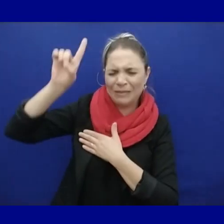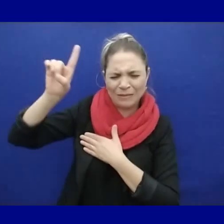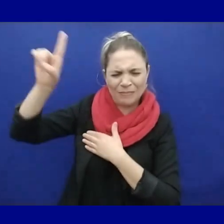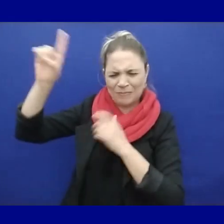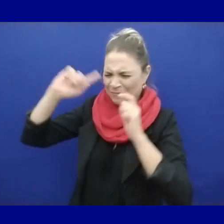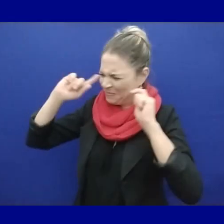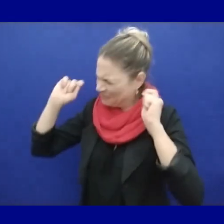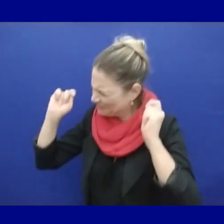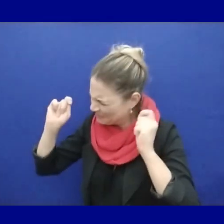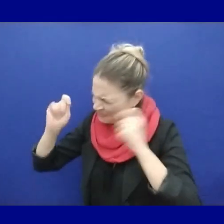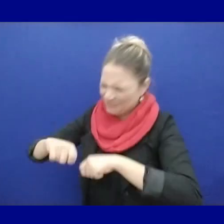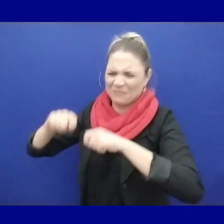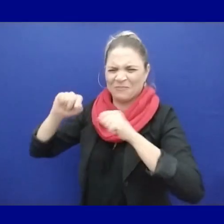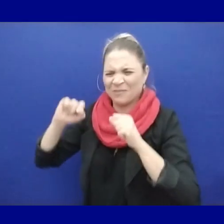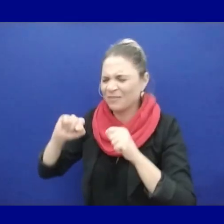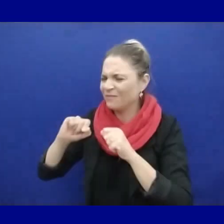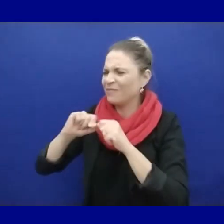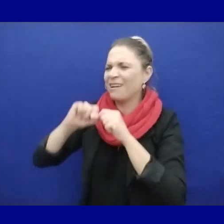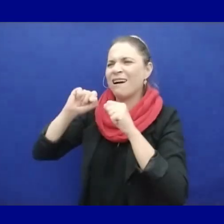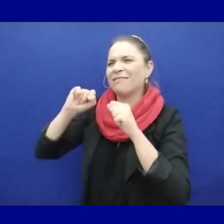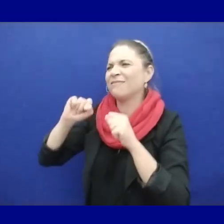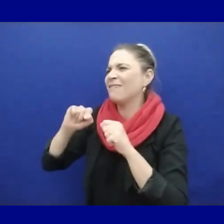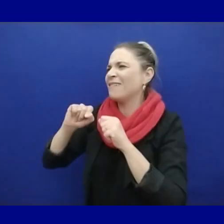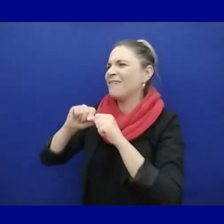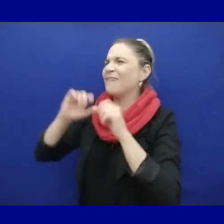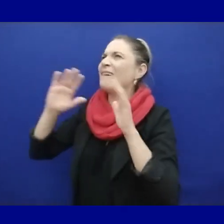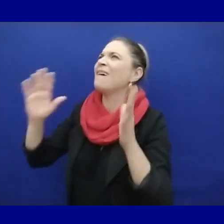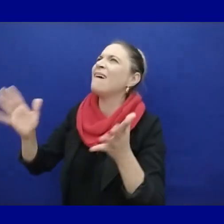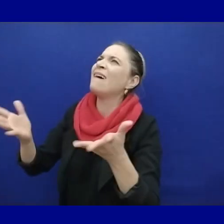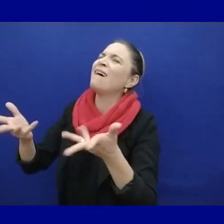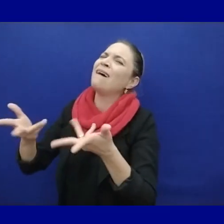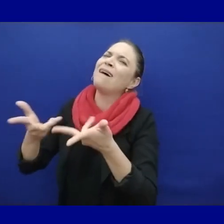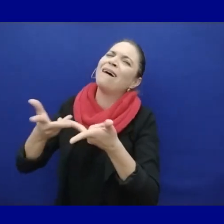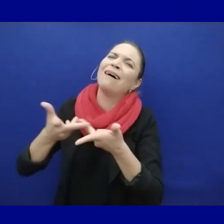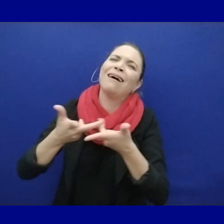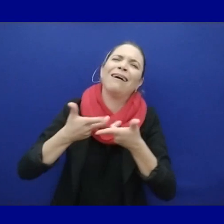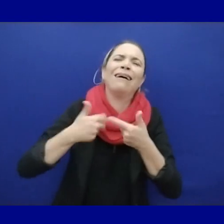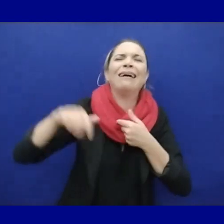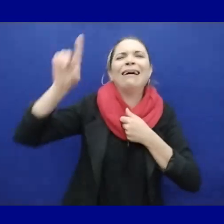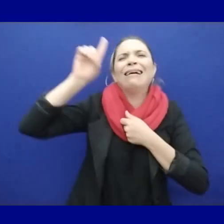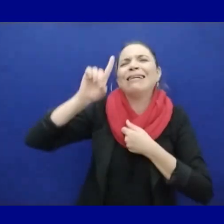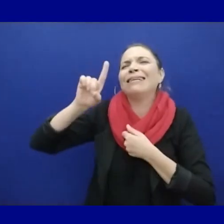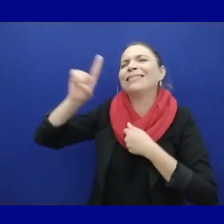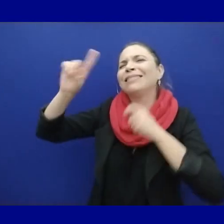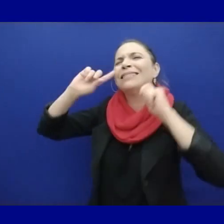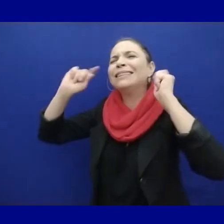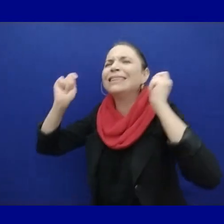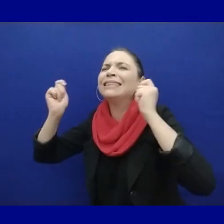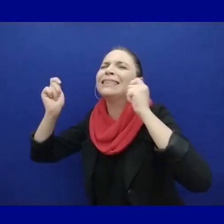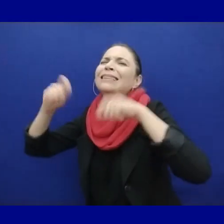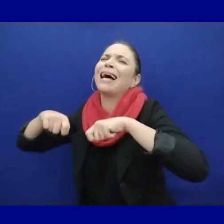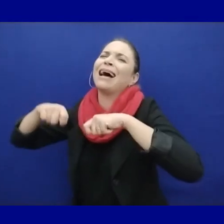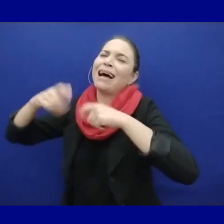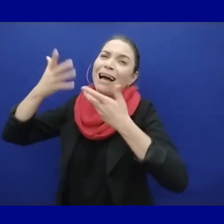tudo pode, sim, pode fazer. Pode fazer.